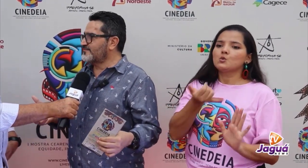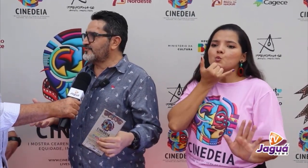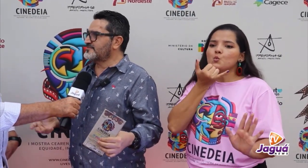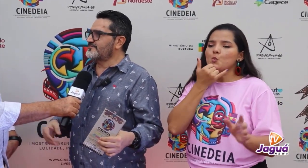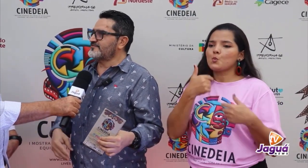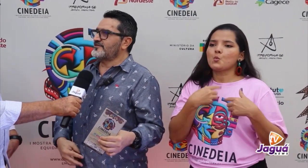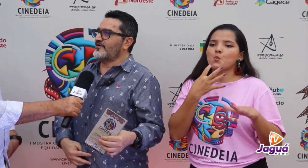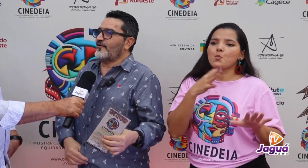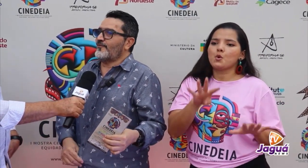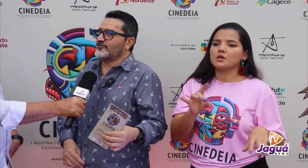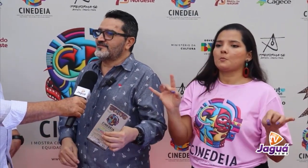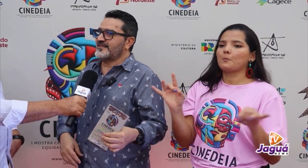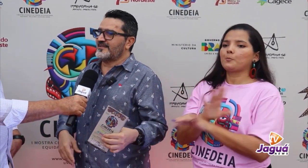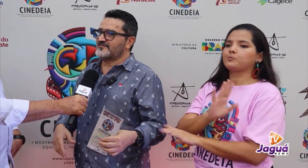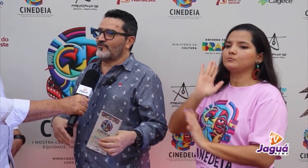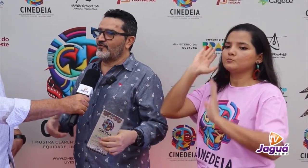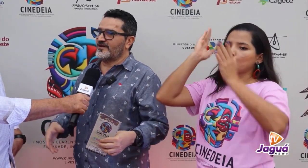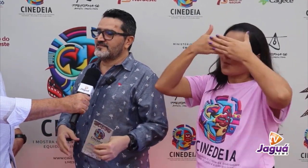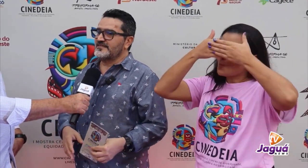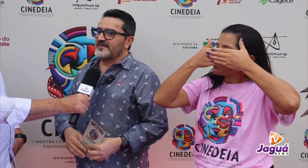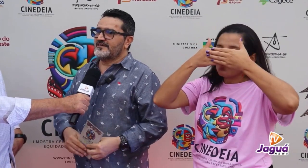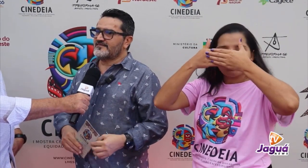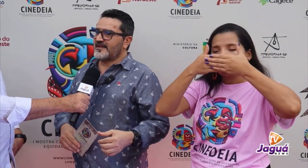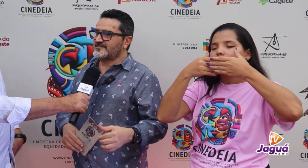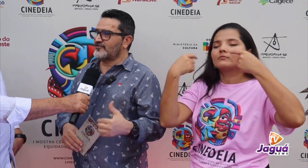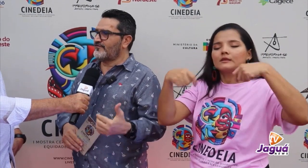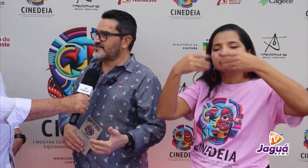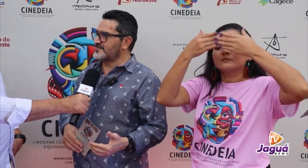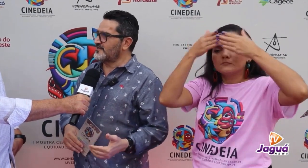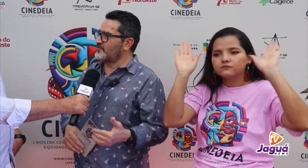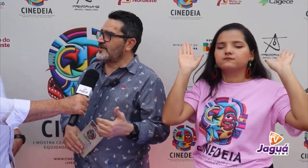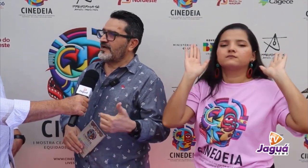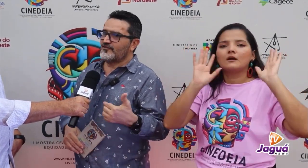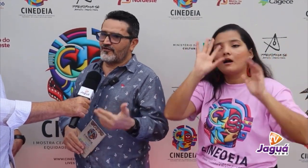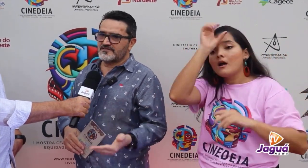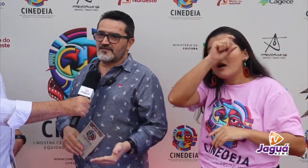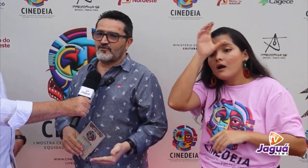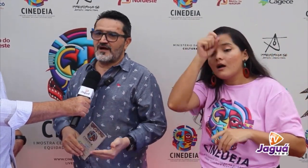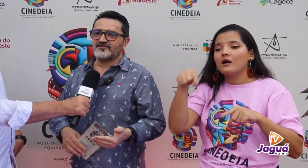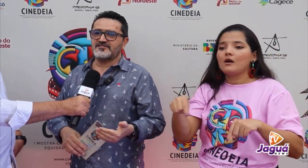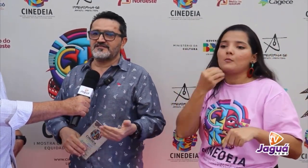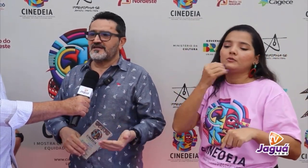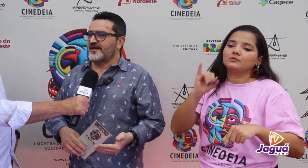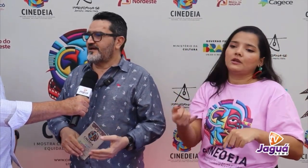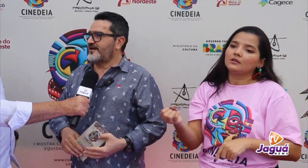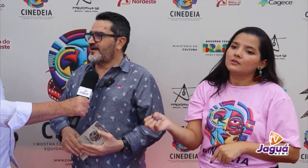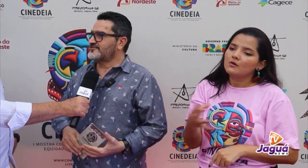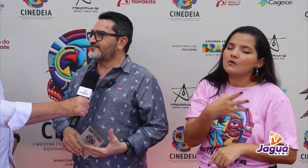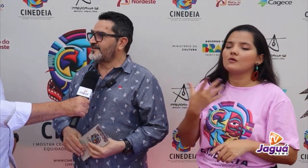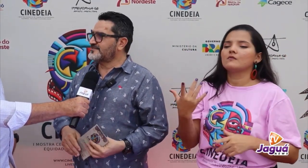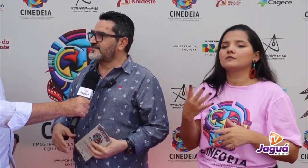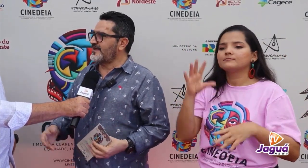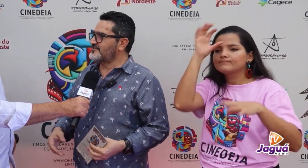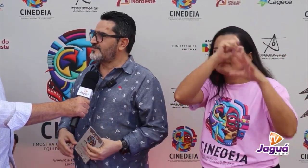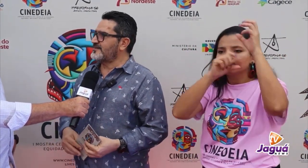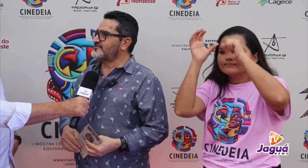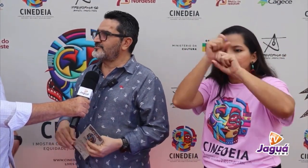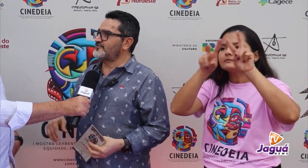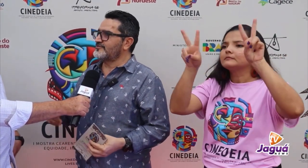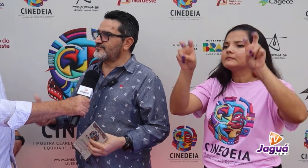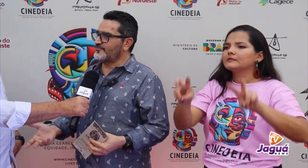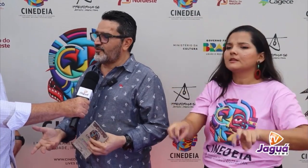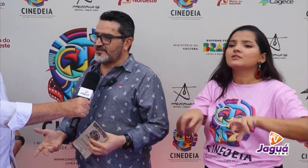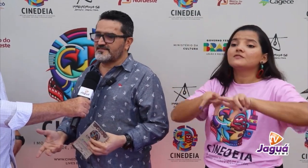o máximo possível de oportunidades como essa, que traz inovação, novas linguagens, a diversidade,